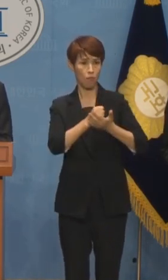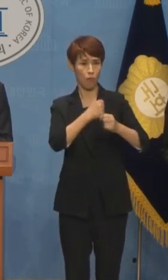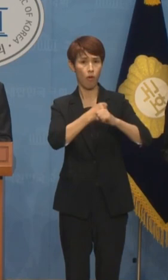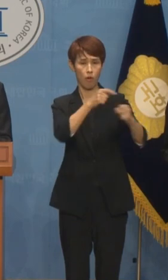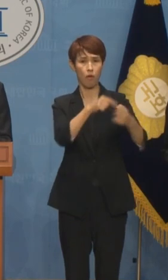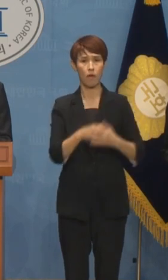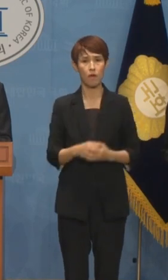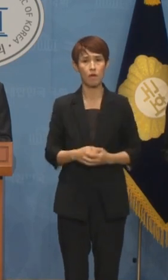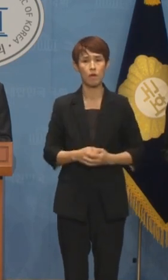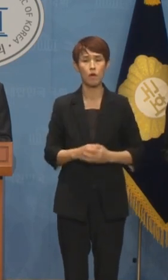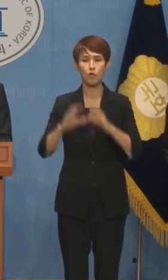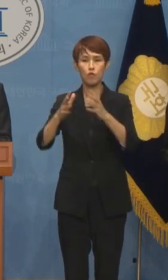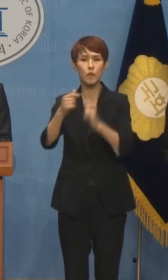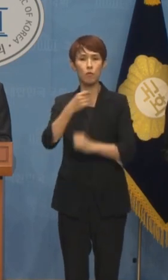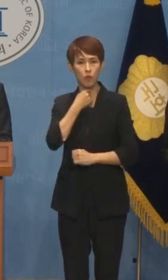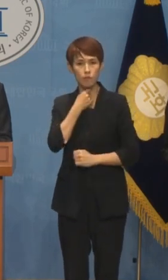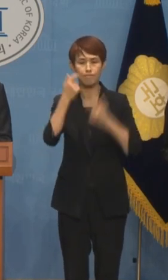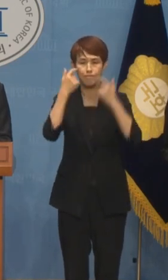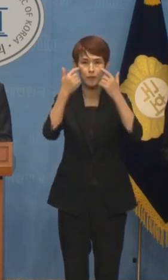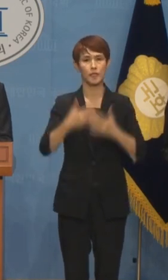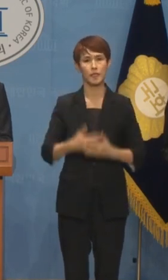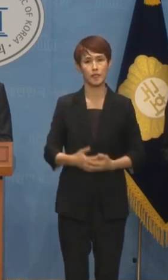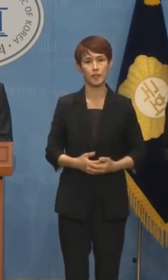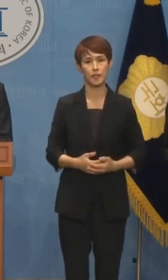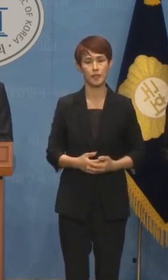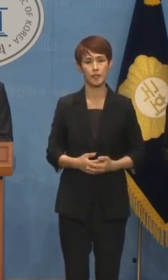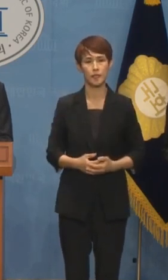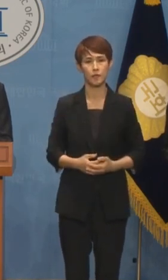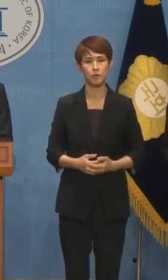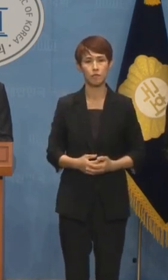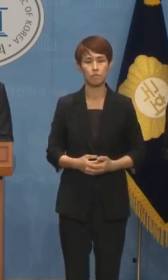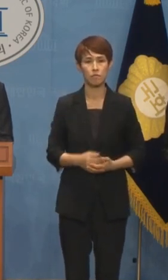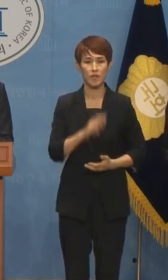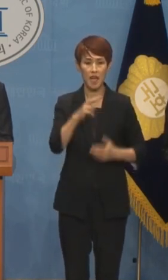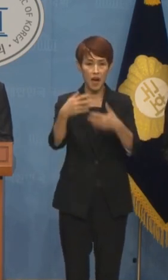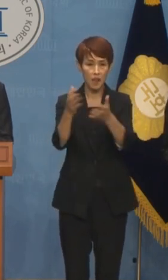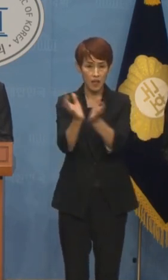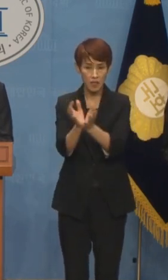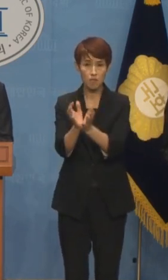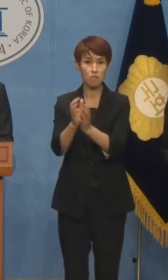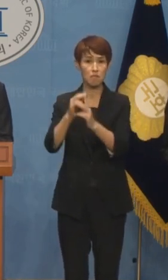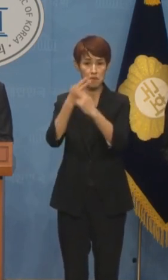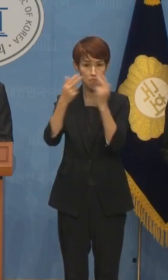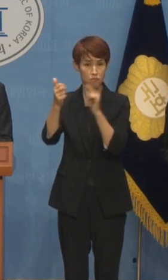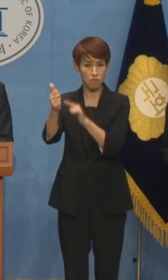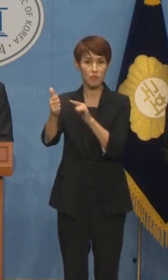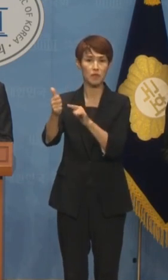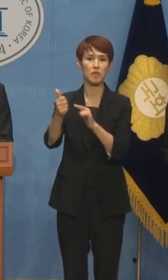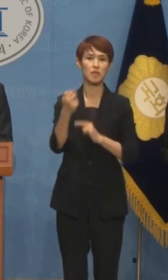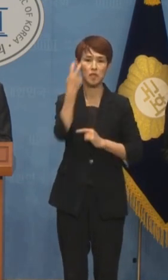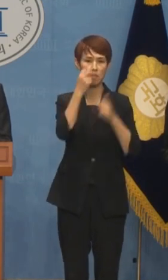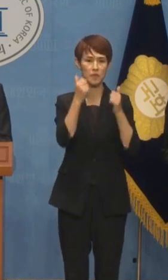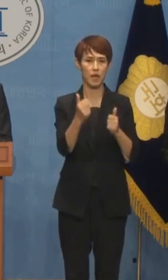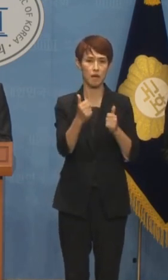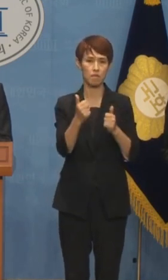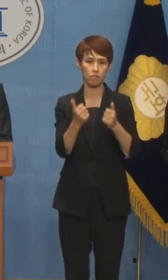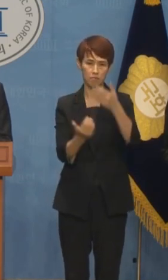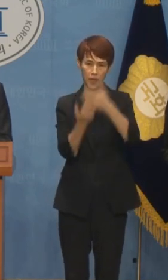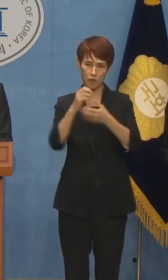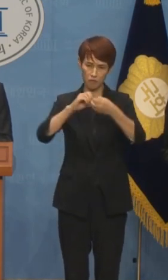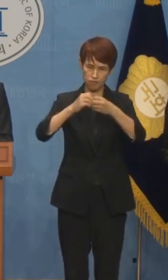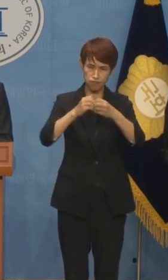주권자 국민의 뜻은 확실합니다. 제1야당 대표를 상대로 한 정치검찰의 사건 조작